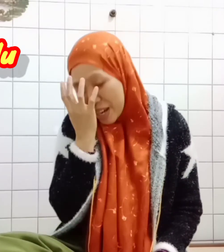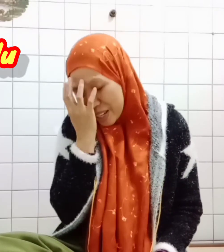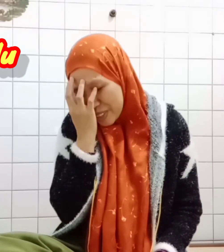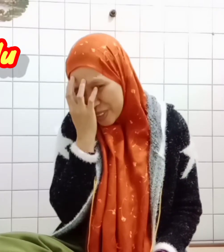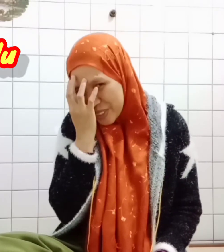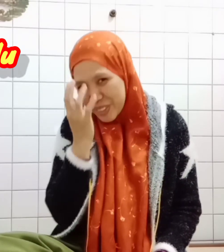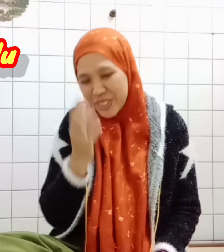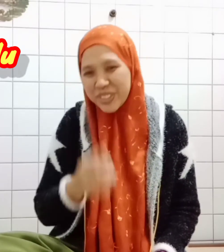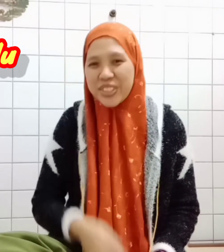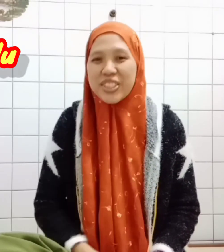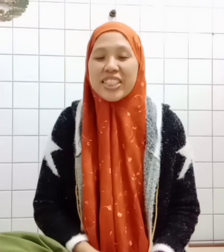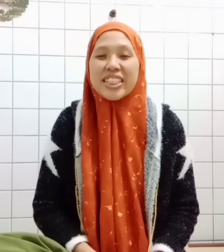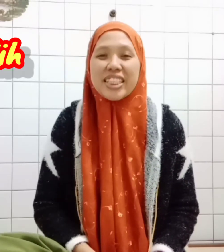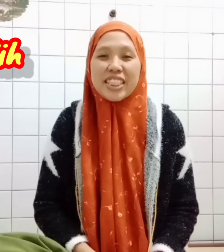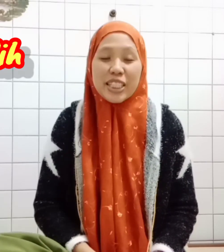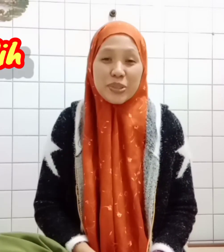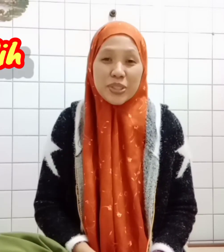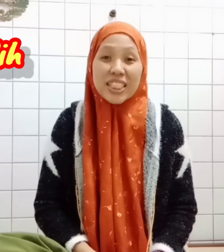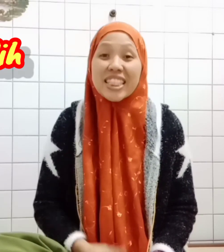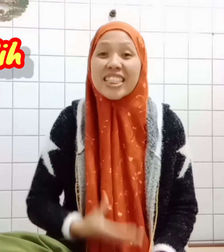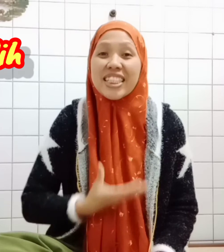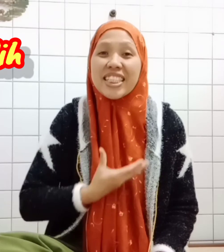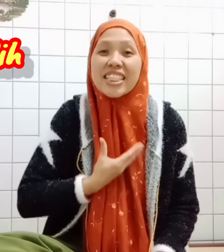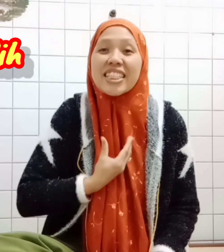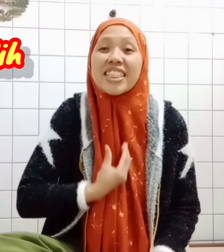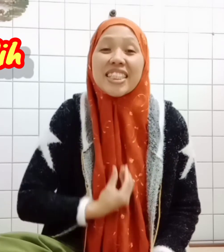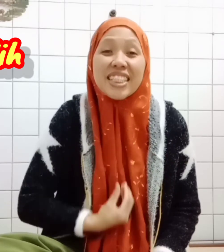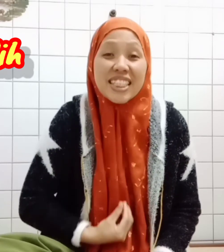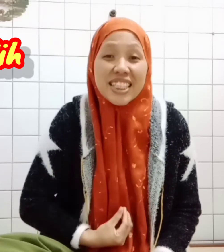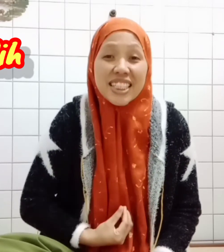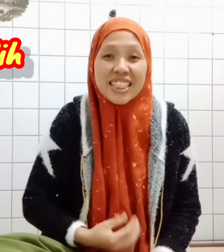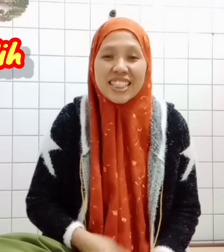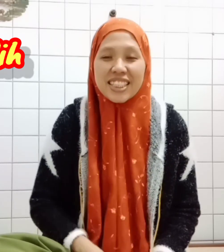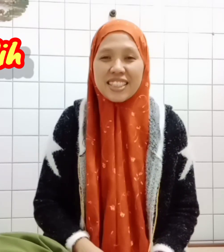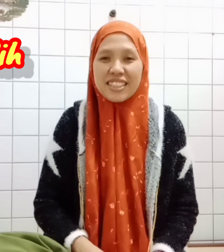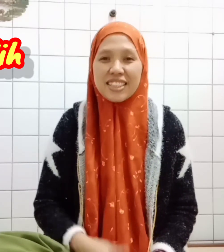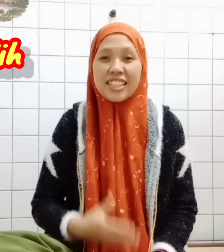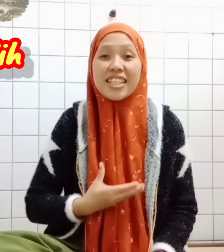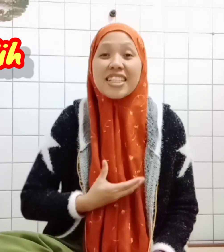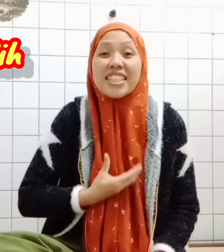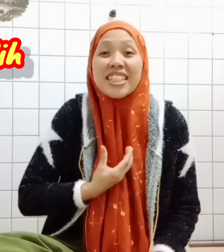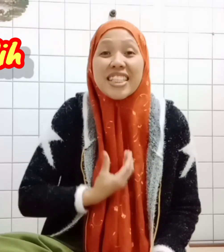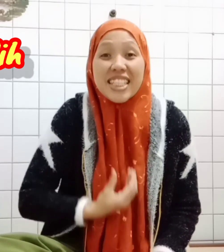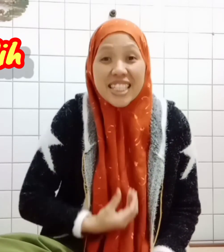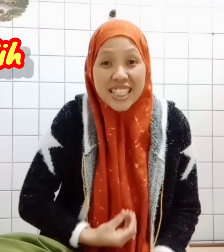Malu. Terus sedih. Sedih. Sedih.